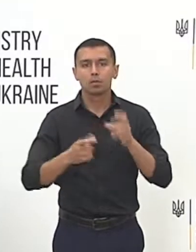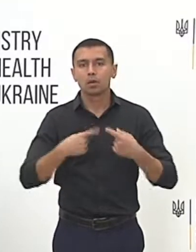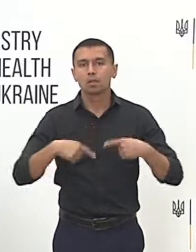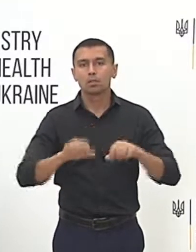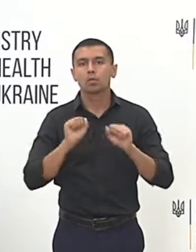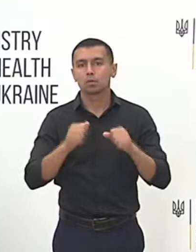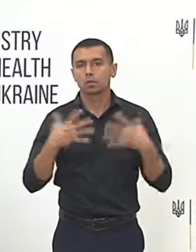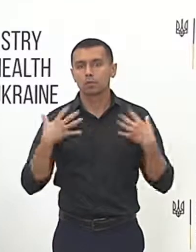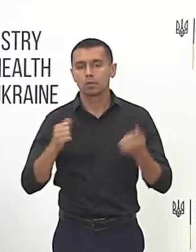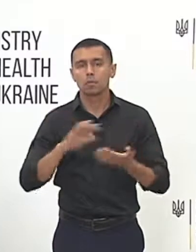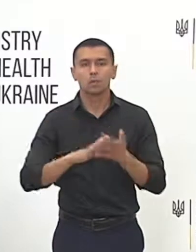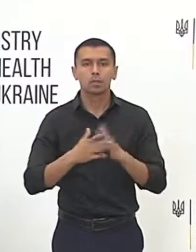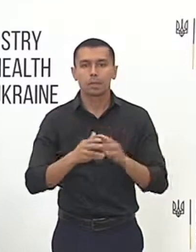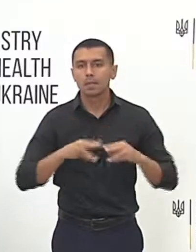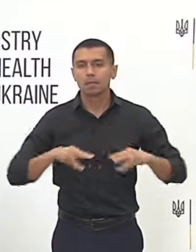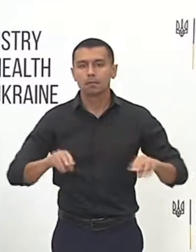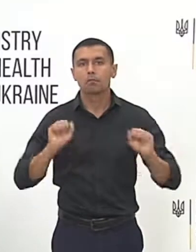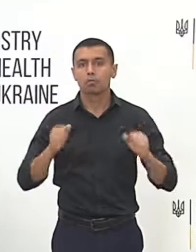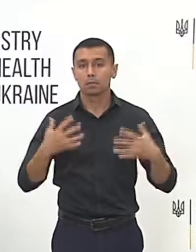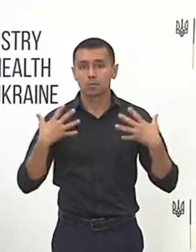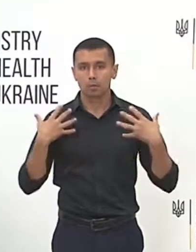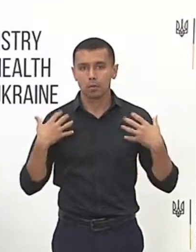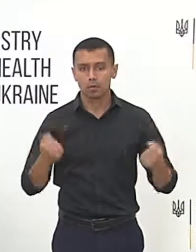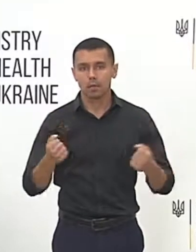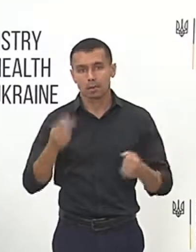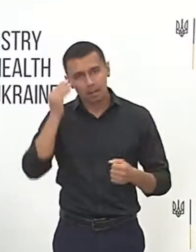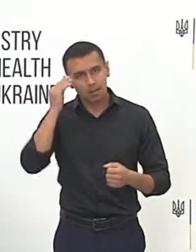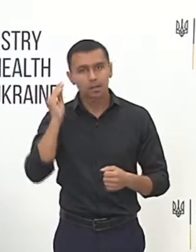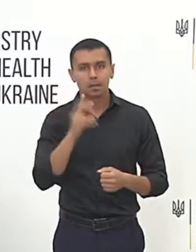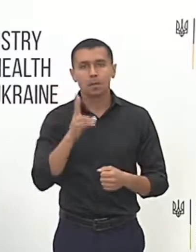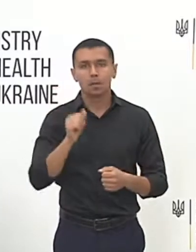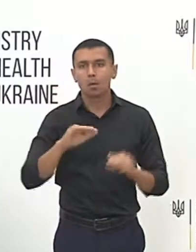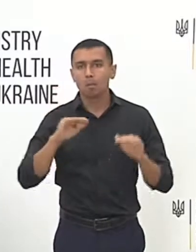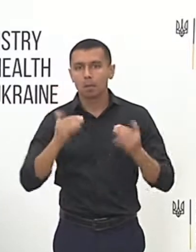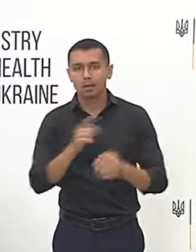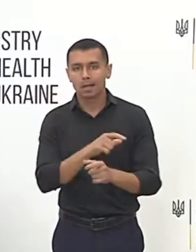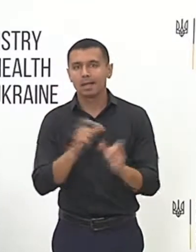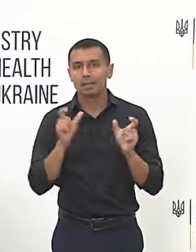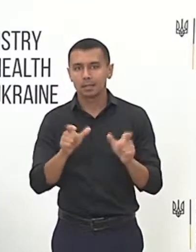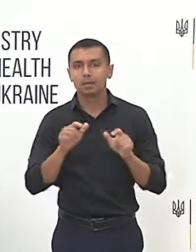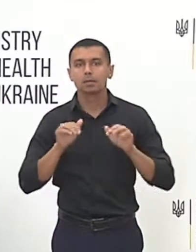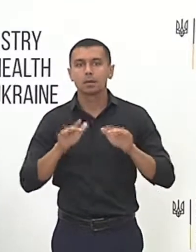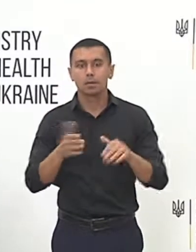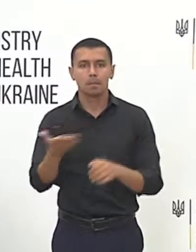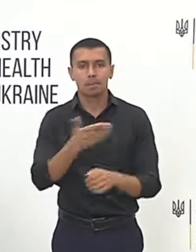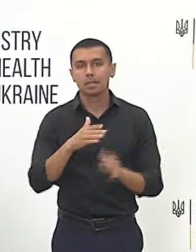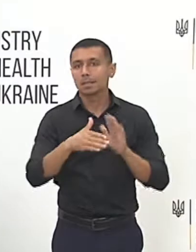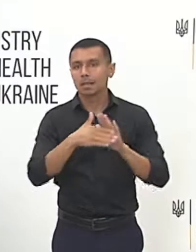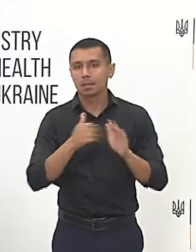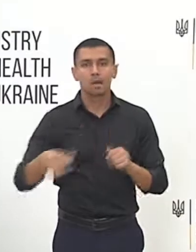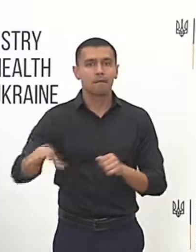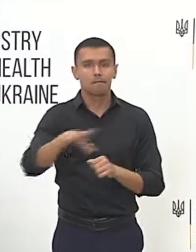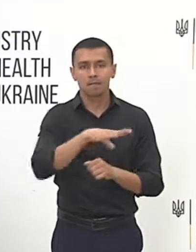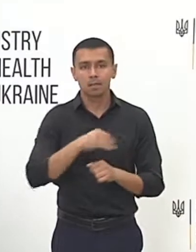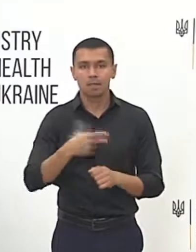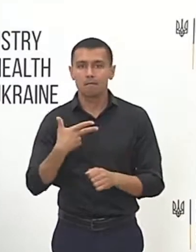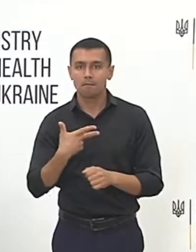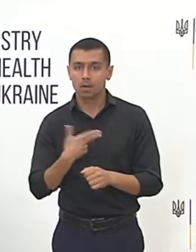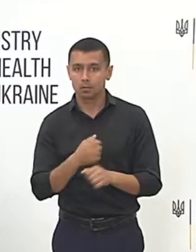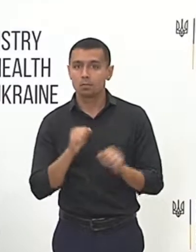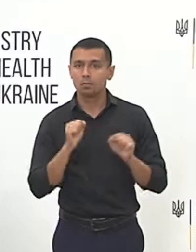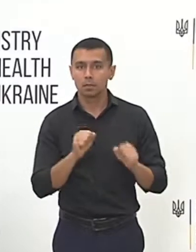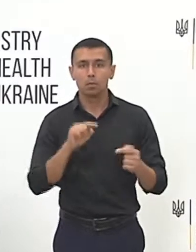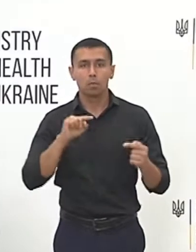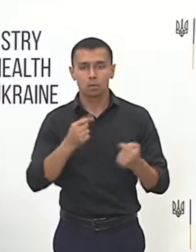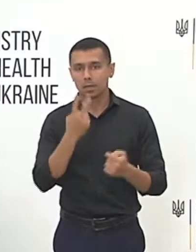охорони здоров'я, позиція Міністерства охорони здоров'я, незважаючи на обмежувальні карантинні заходи, ми закликаємо всіх